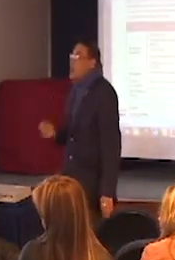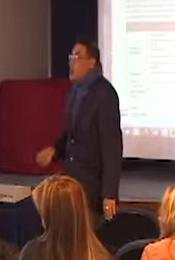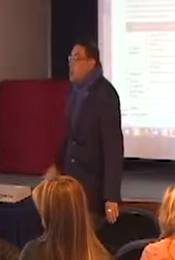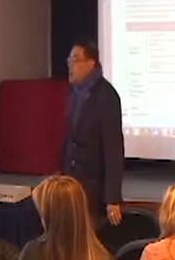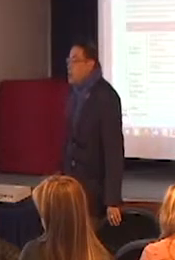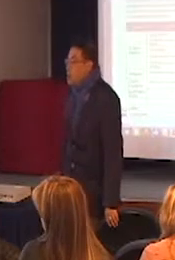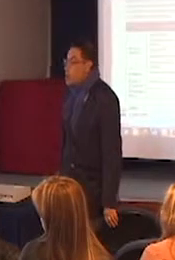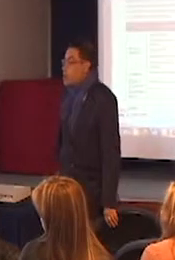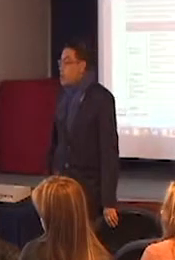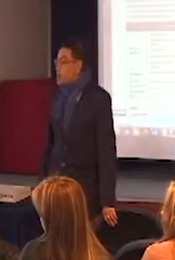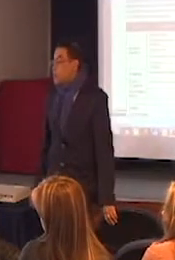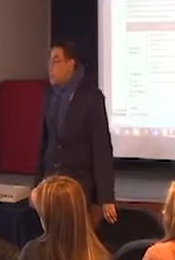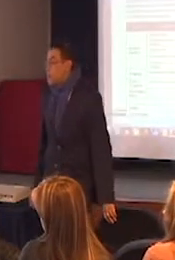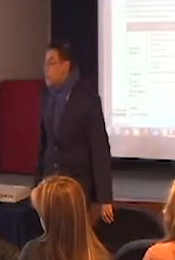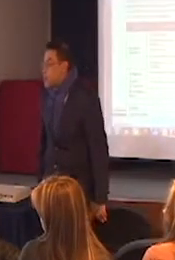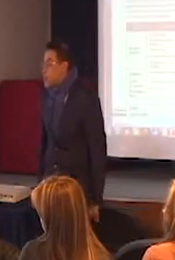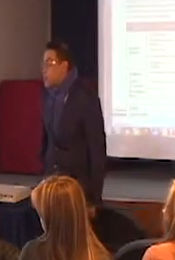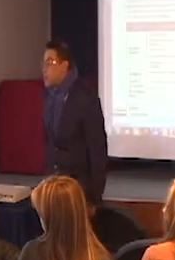la posición